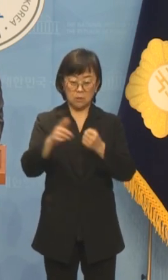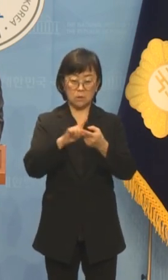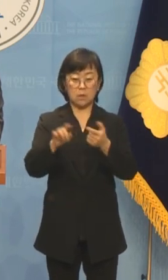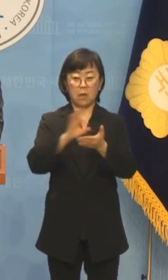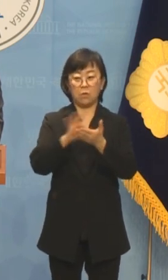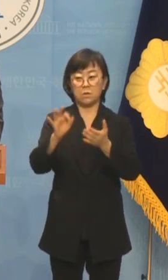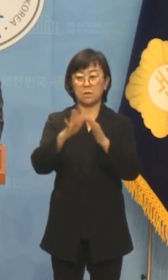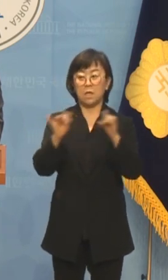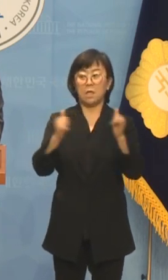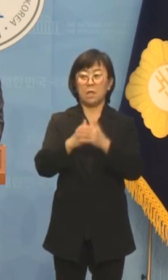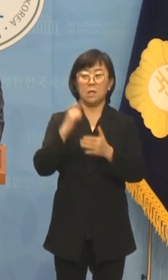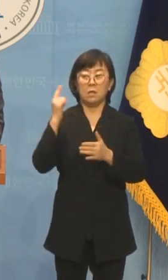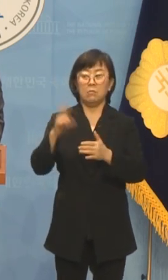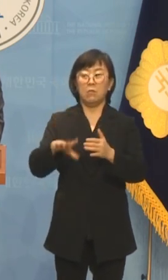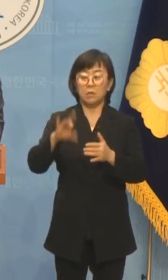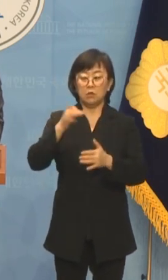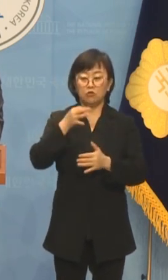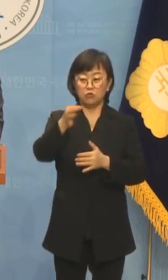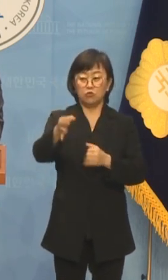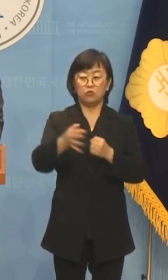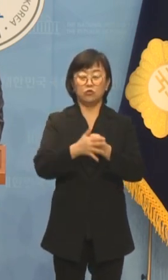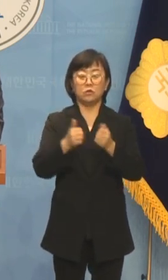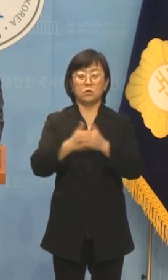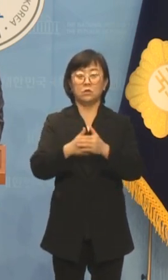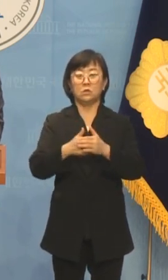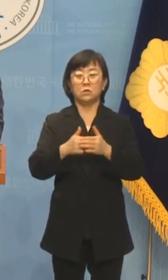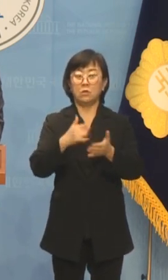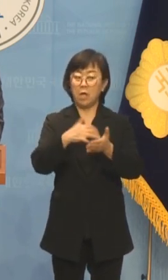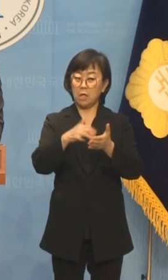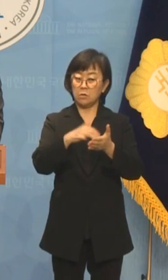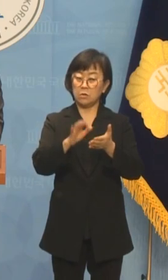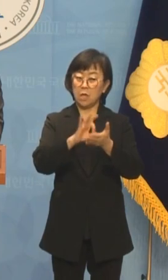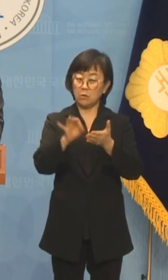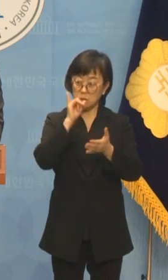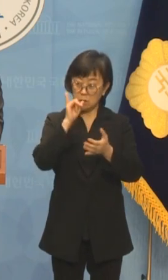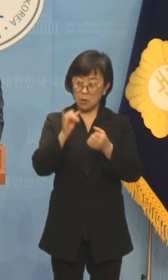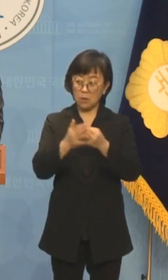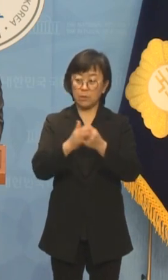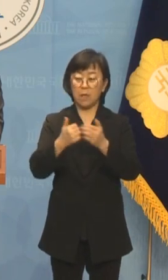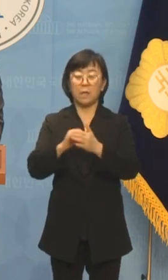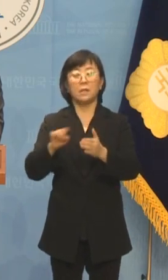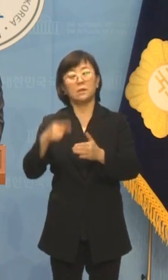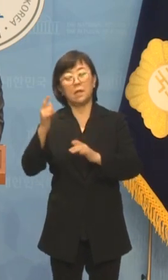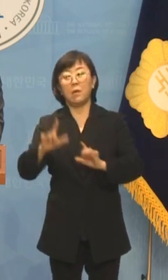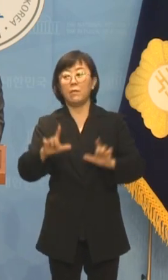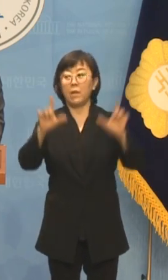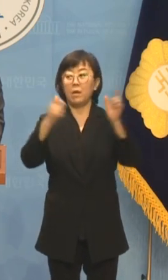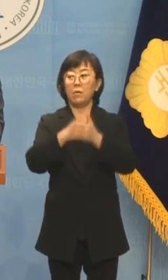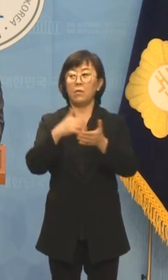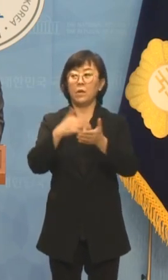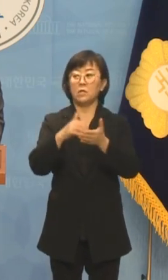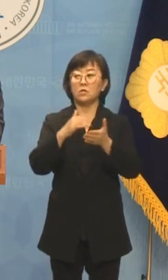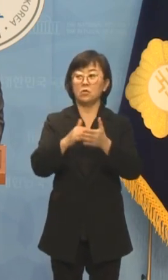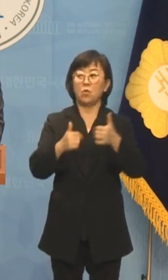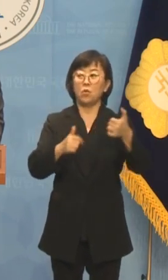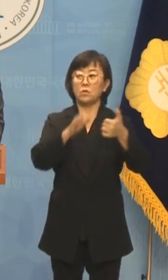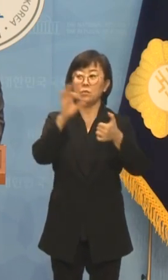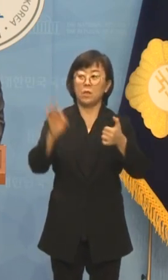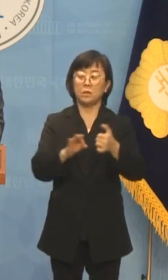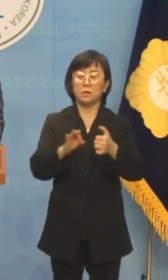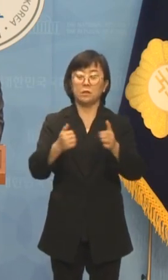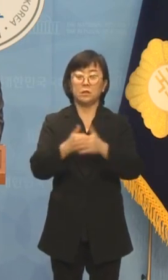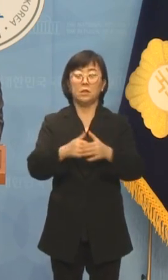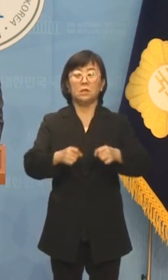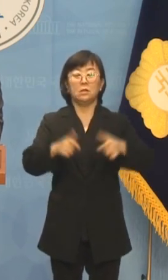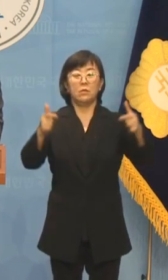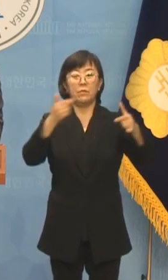이용자에게 이용료를 선지급하고 일정 횟수 이상 사용하면 이듬해 이용할 수 있는 횟수를 50%